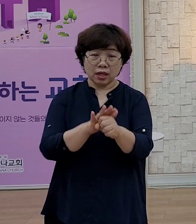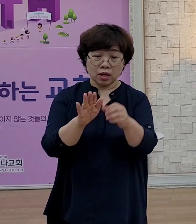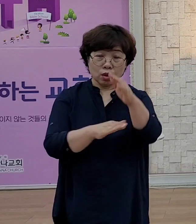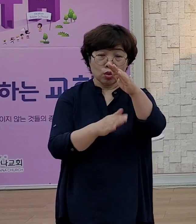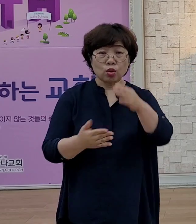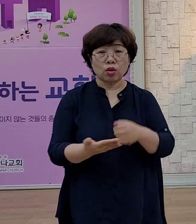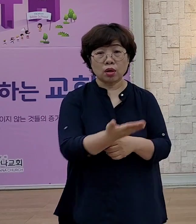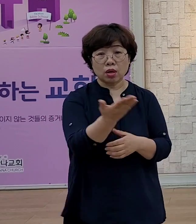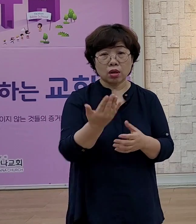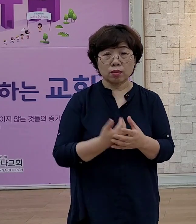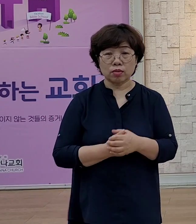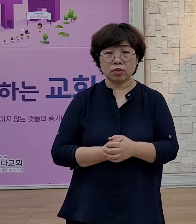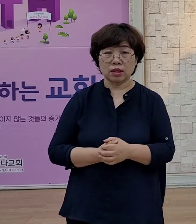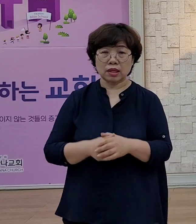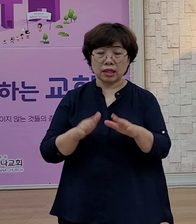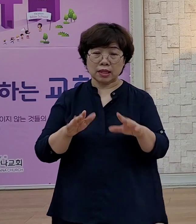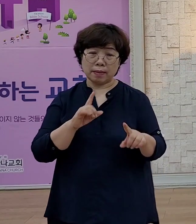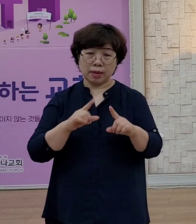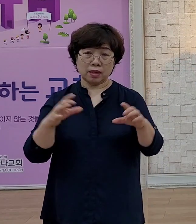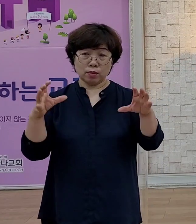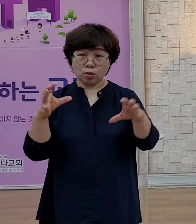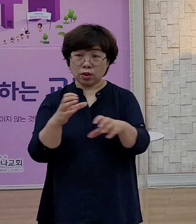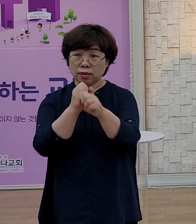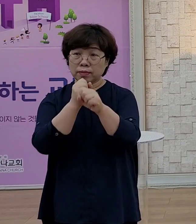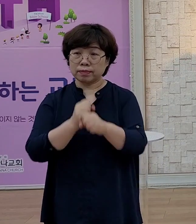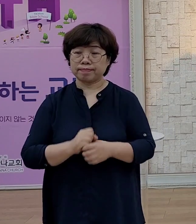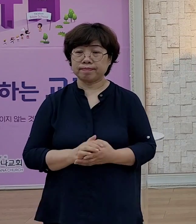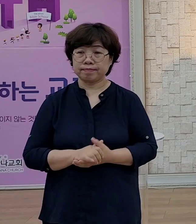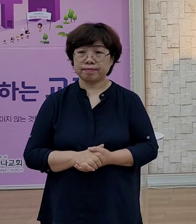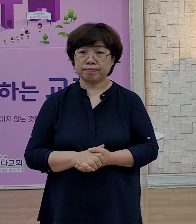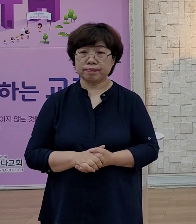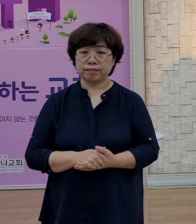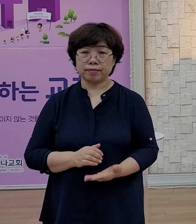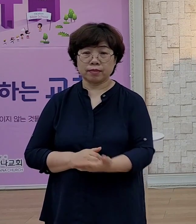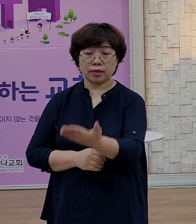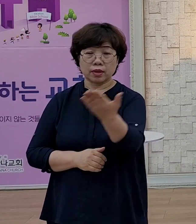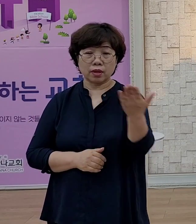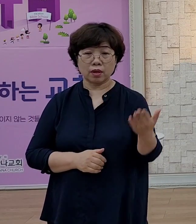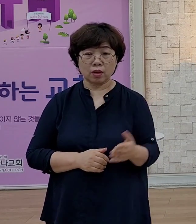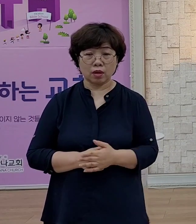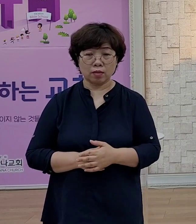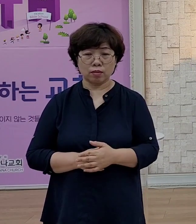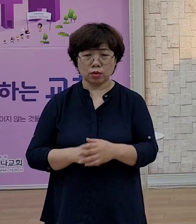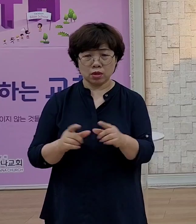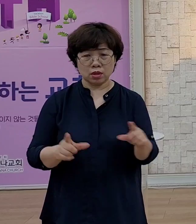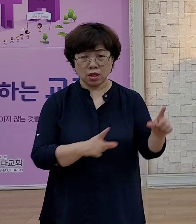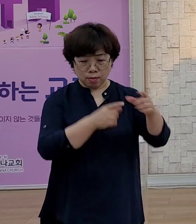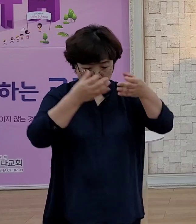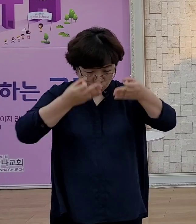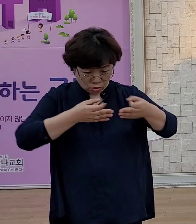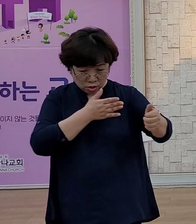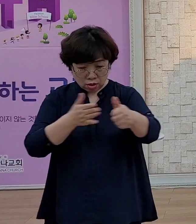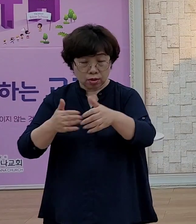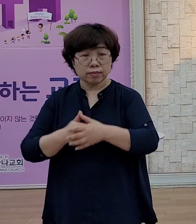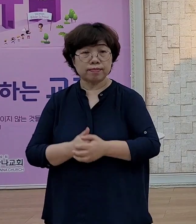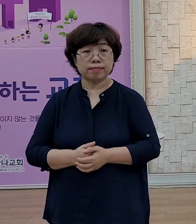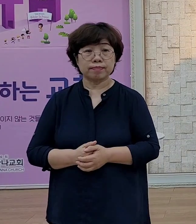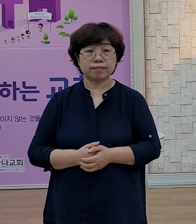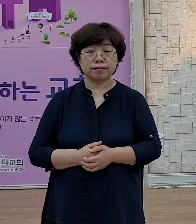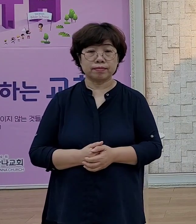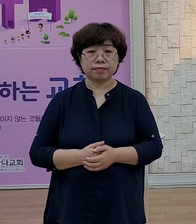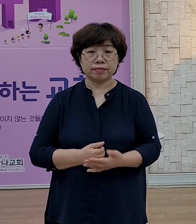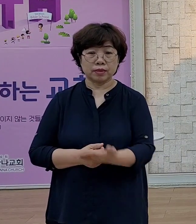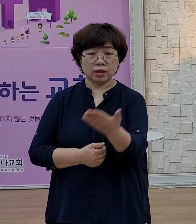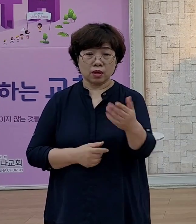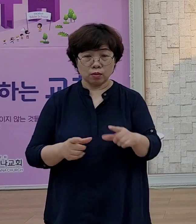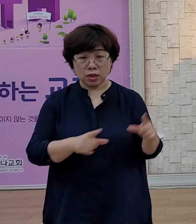여러분, 이제 말씀을 맺습니다. 여러분의 삶은 어떻습니까? 오늘